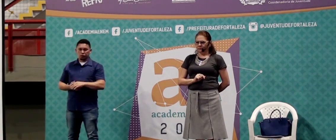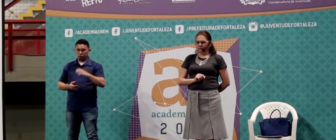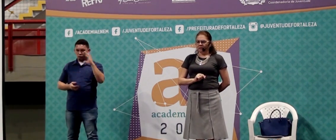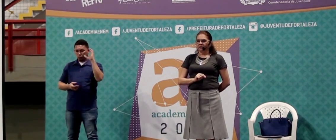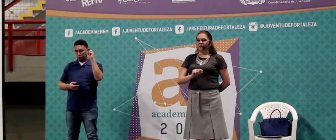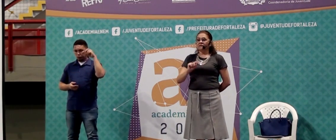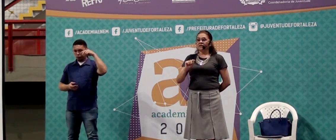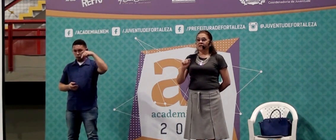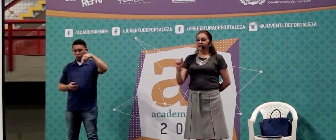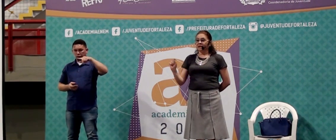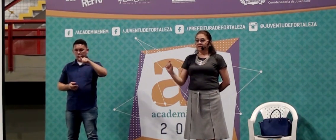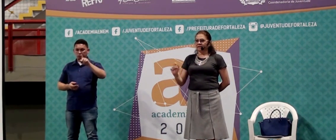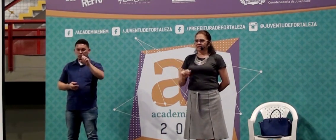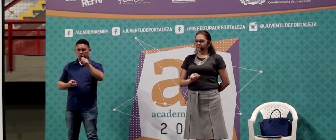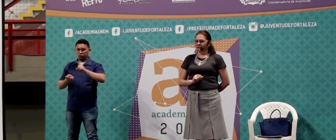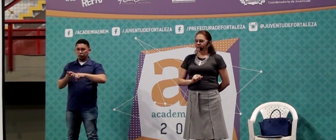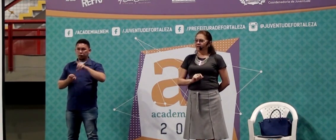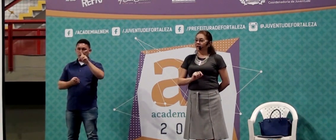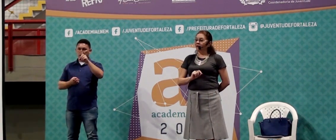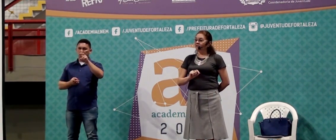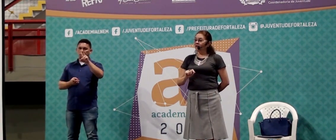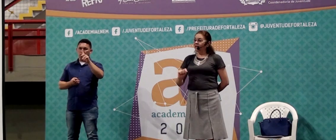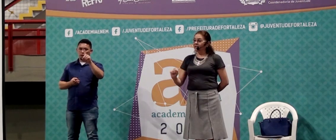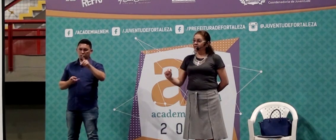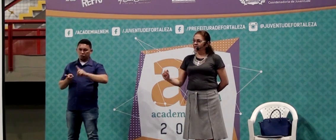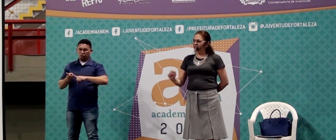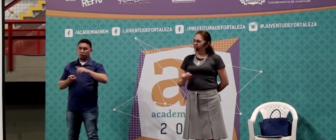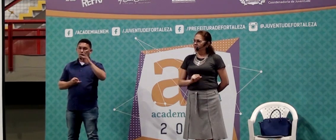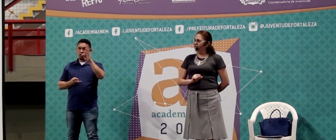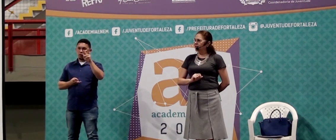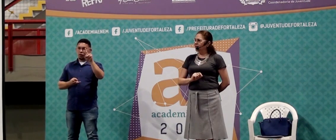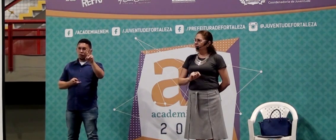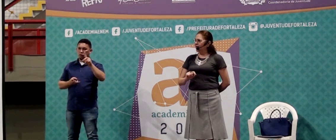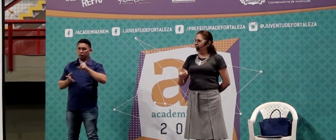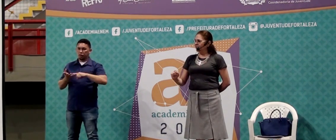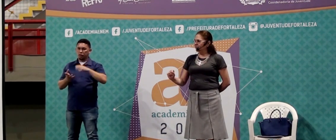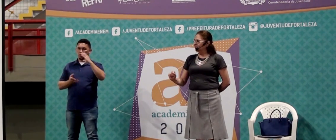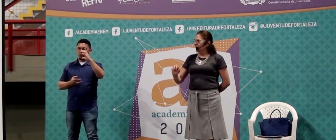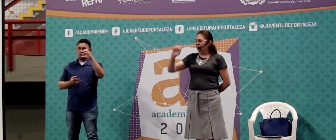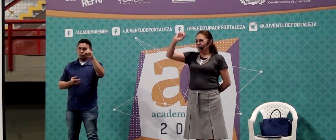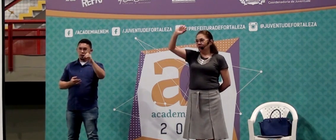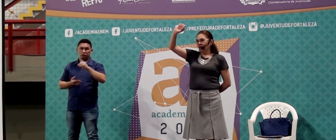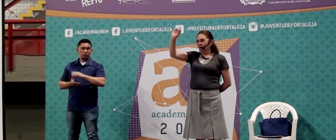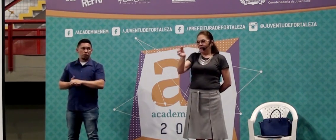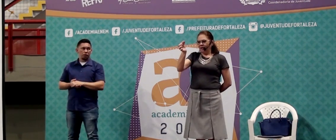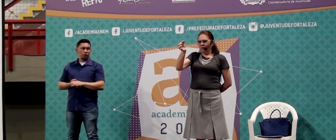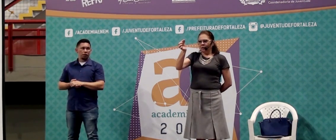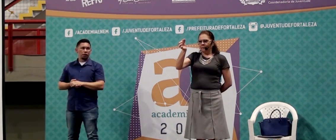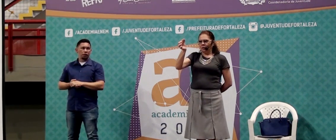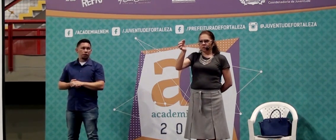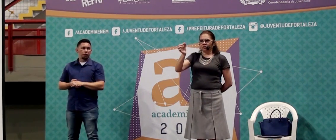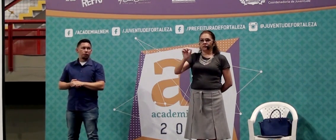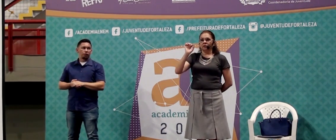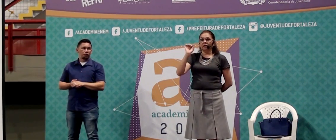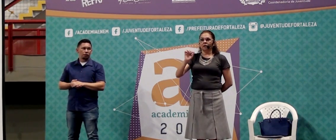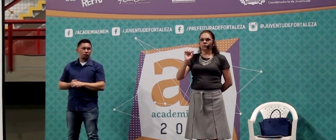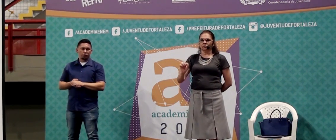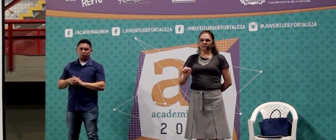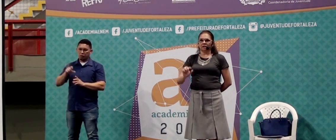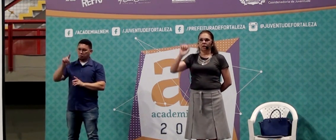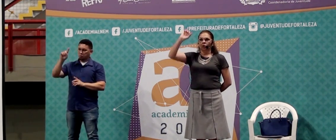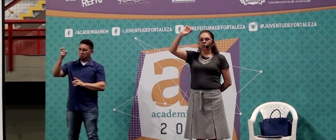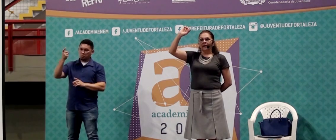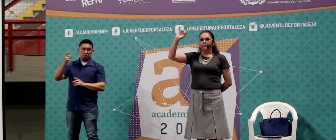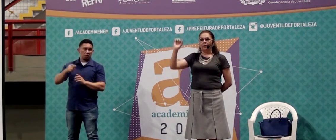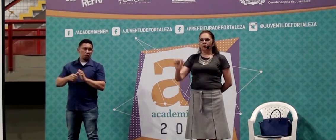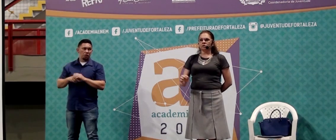ONGs, DVDs, TVs, CDs, aí coloca o apóstrofo. Não